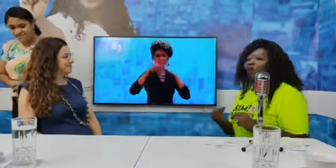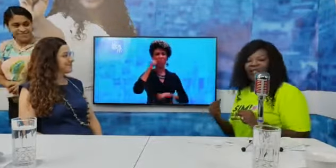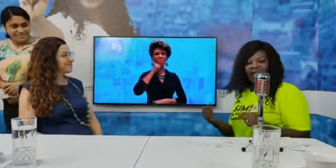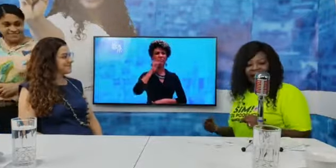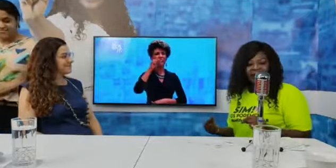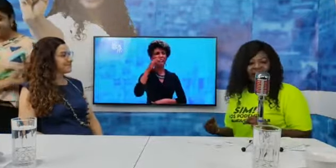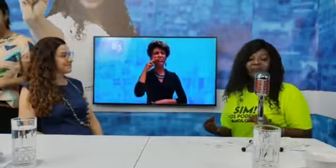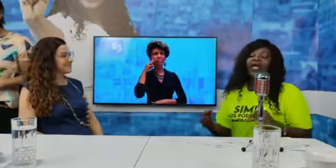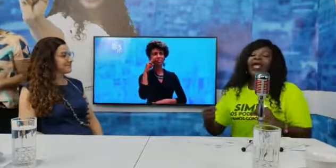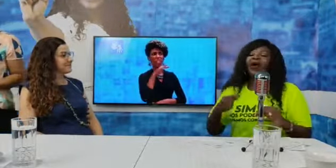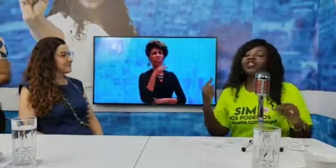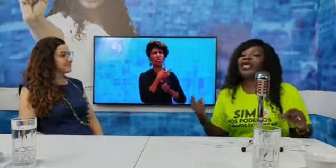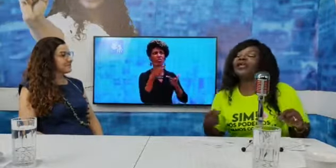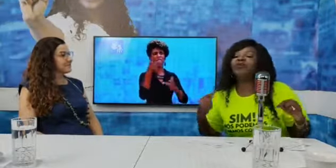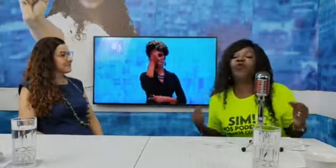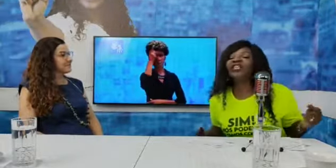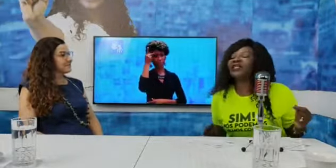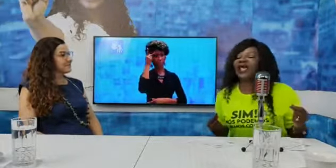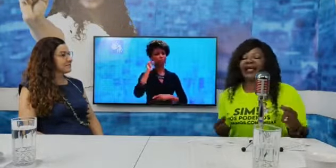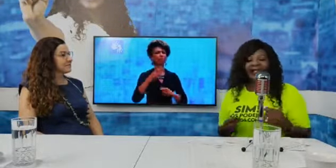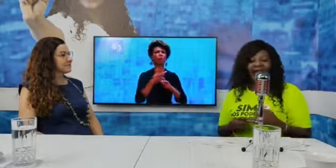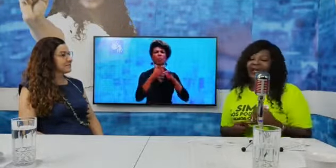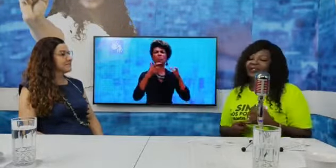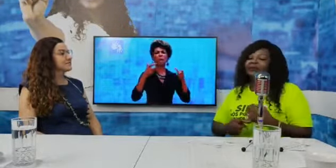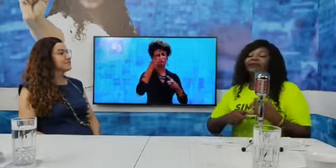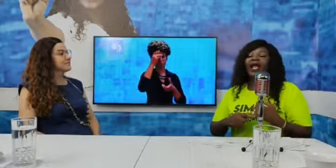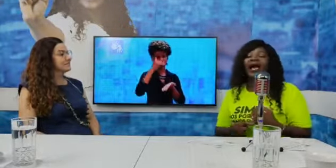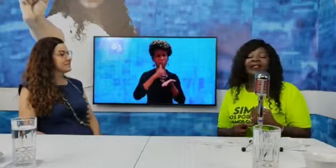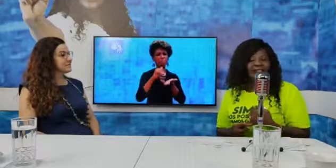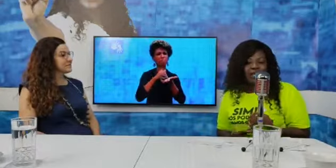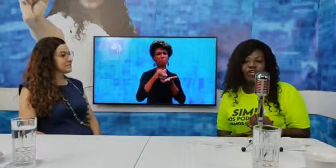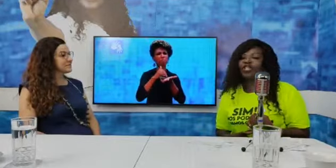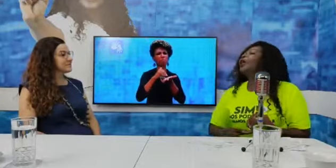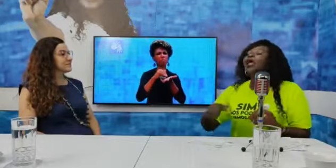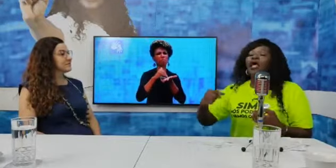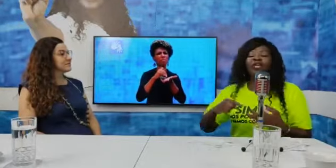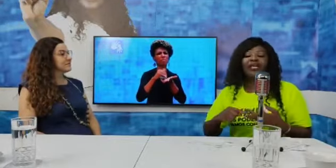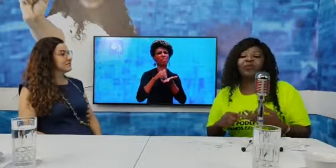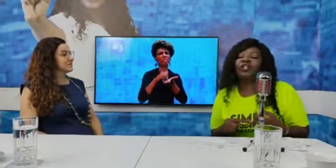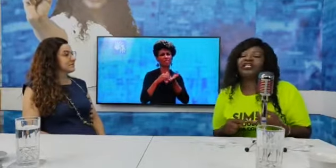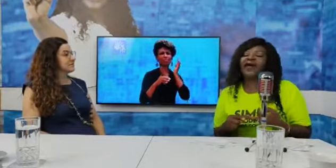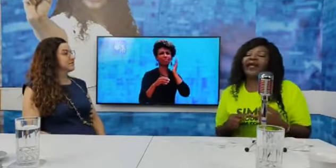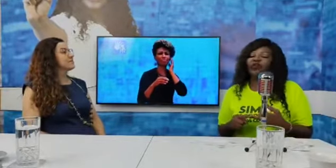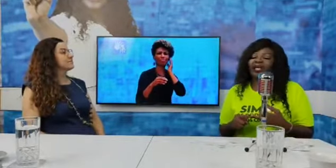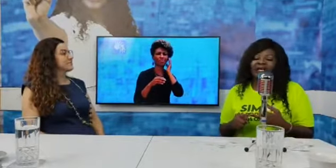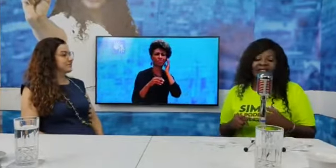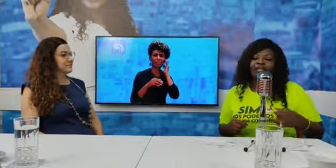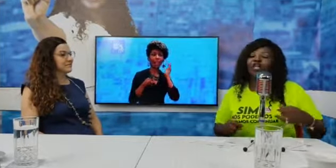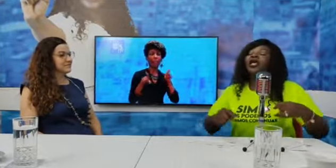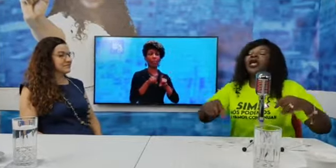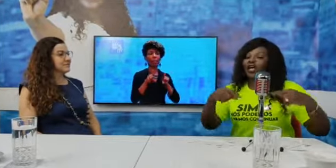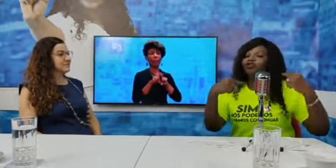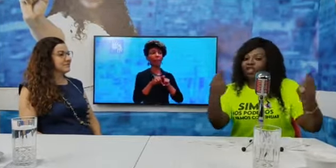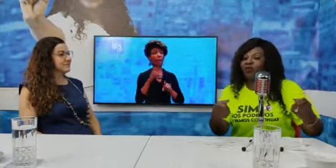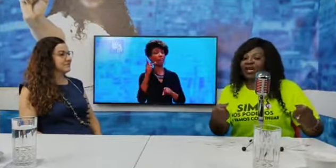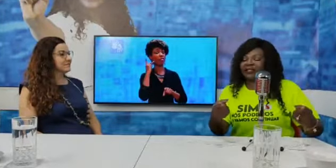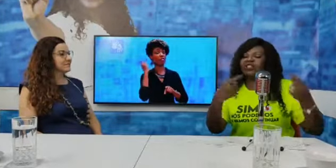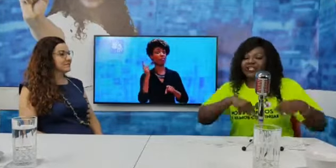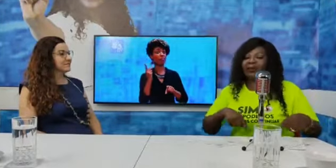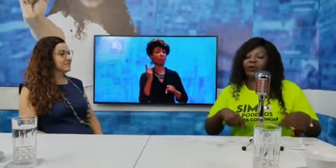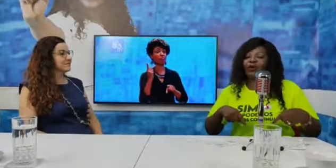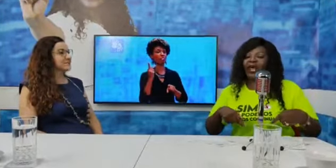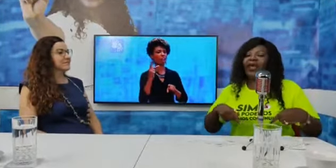muitas autoridades. Eu sei que muitas secretárias assistem, eu sei que muitas vereadoras assistem, e eu digo